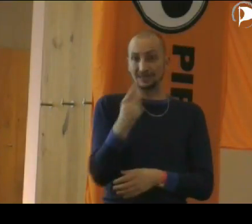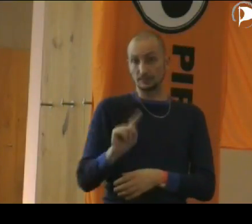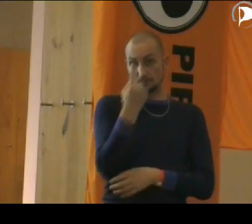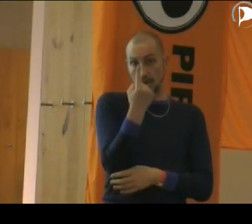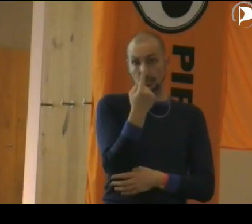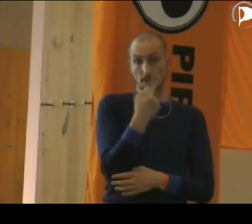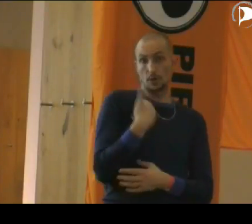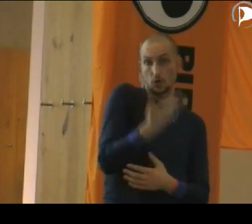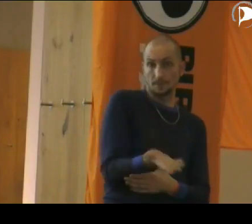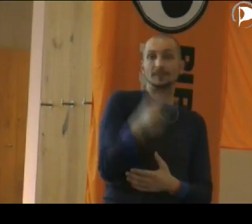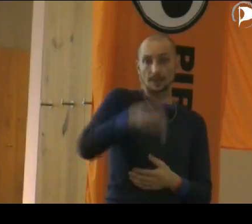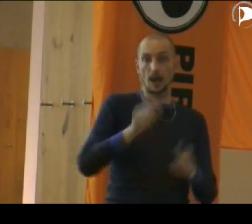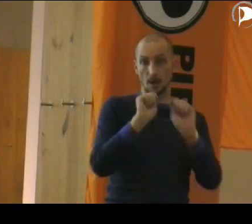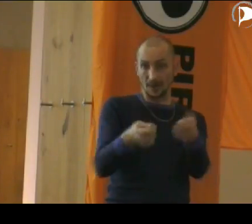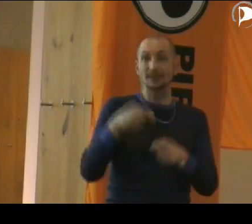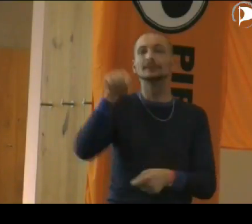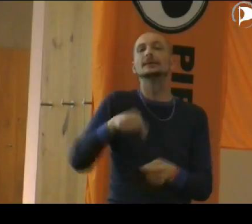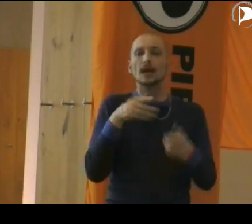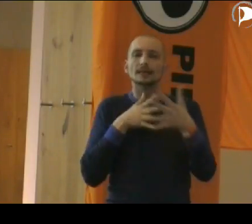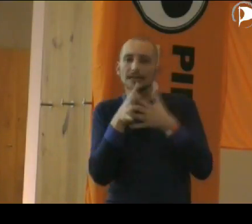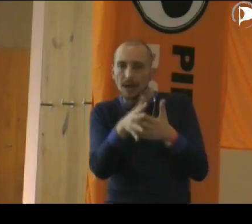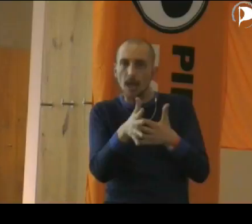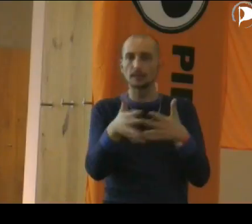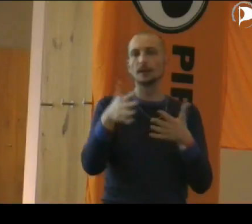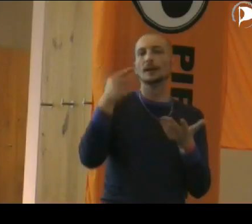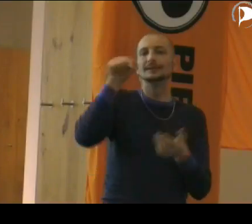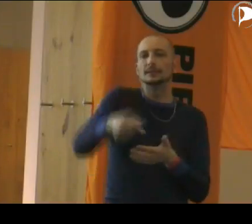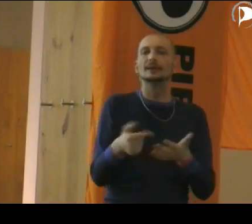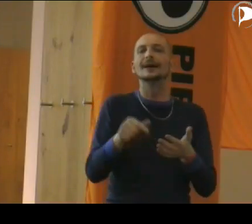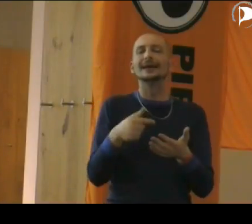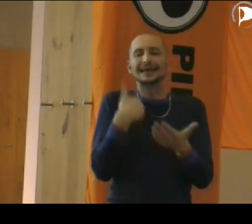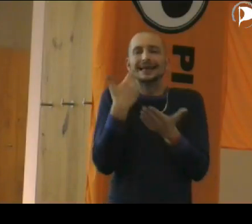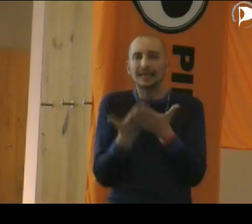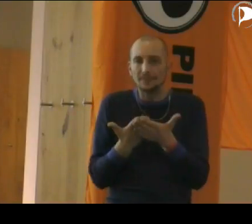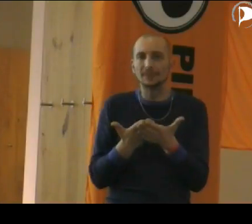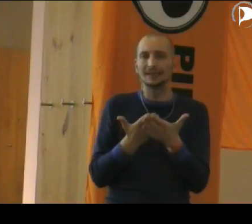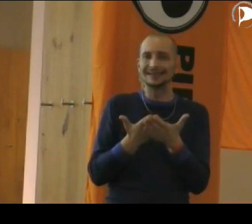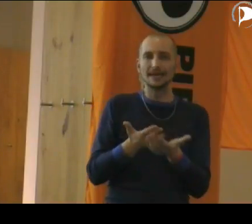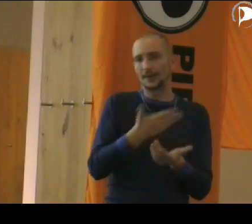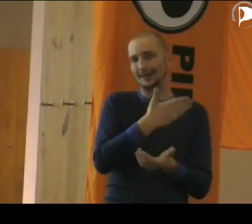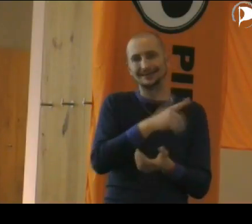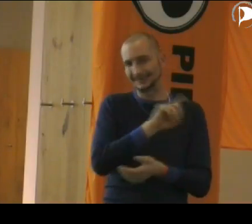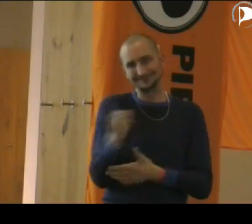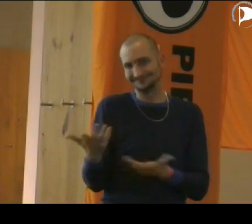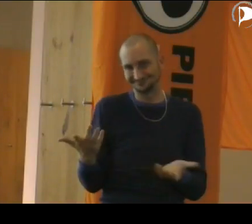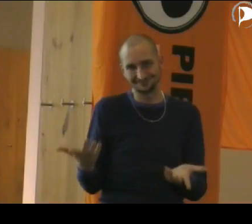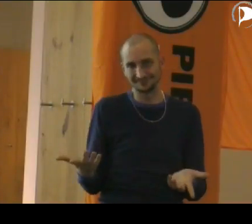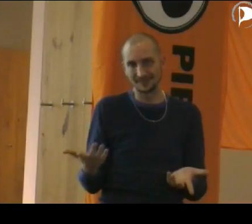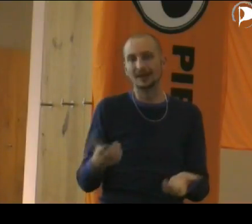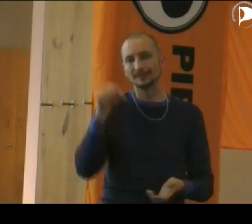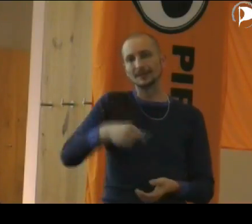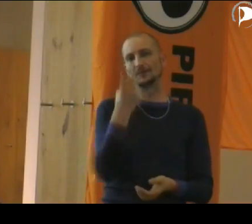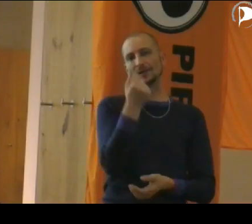dann gibt es noch das thema transparenz dieses gibt ist meiner meinung nach derzeit nicht in der